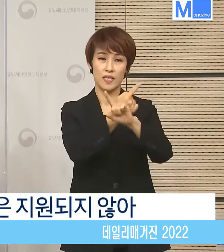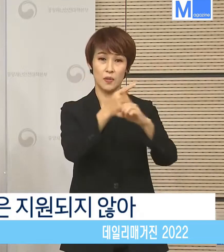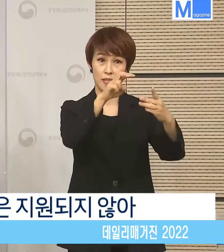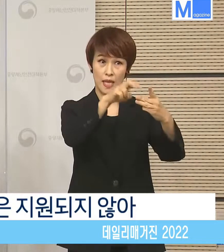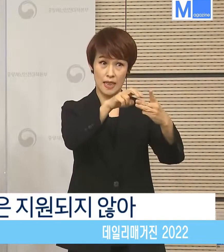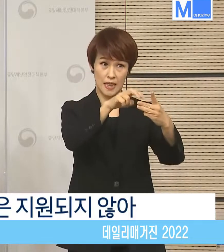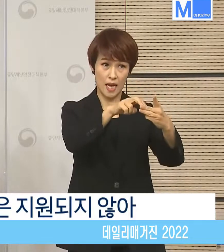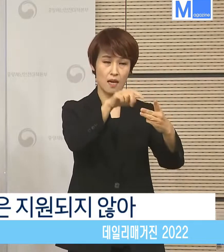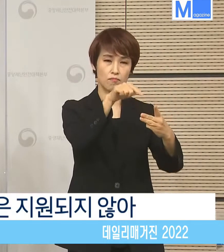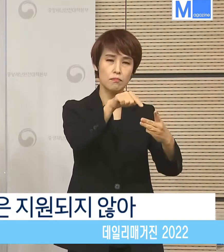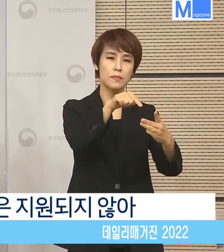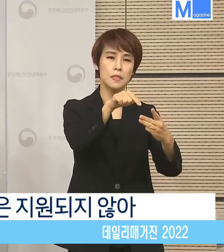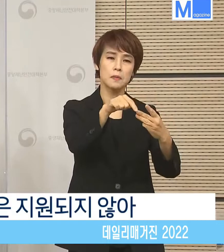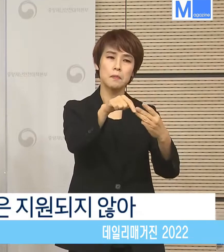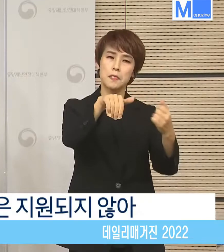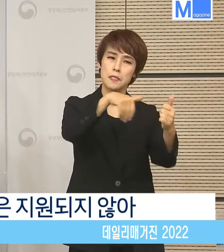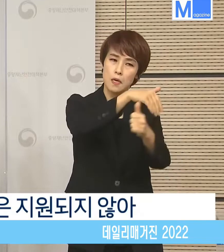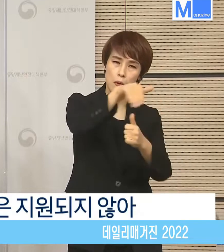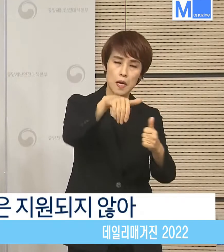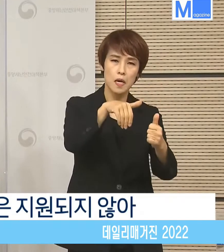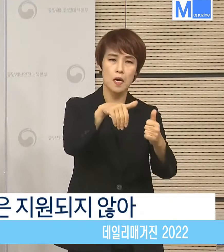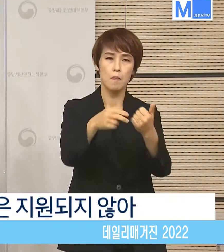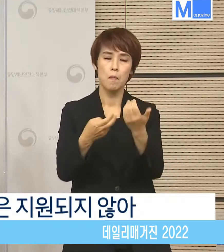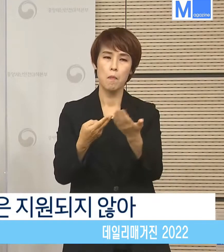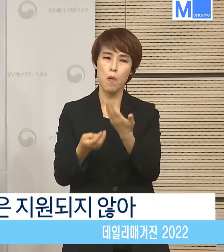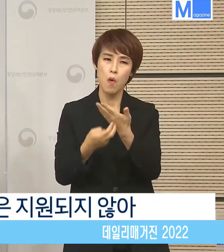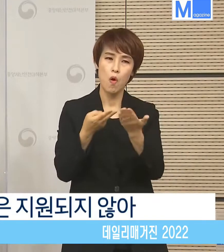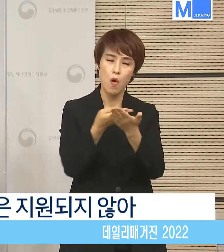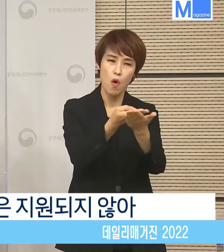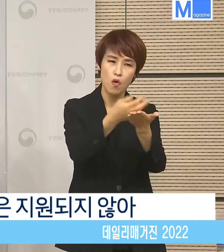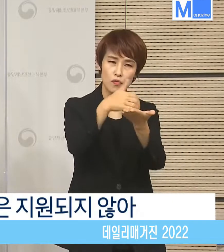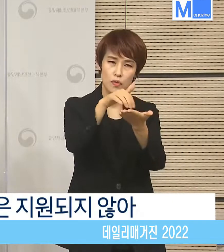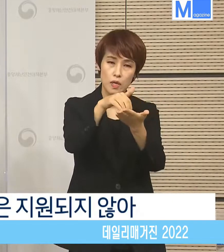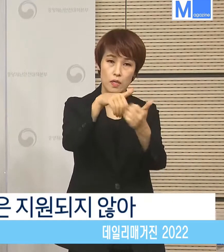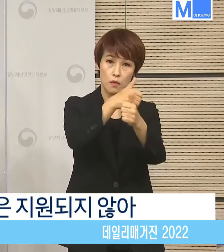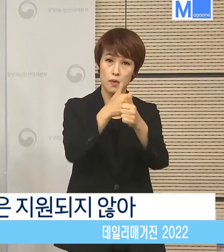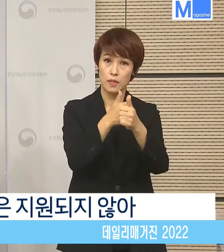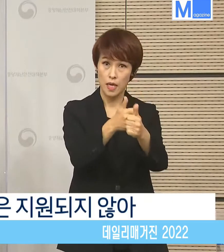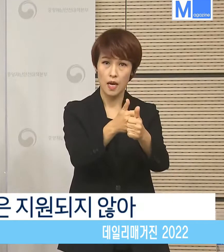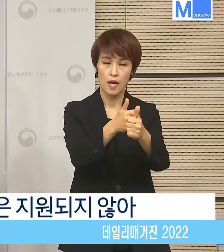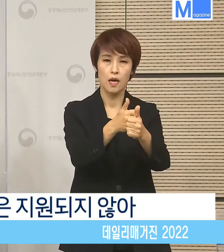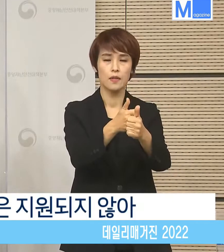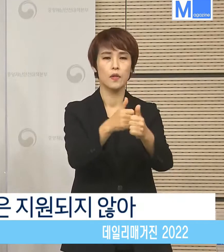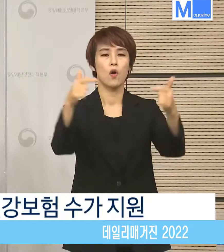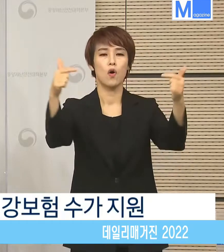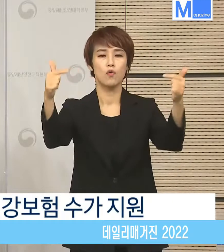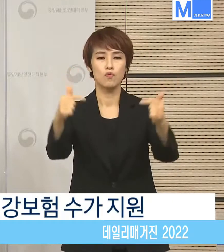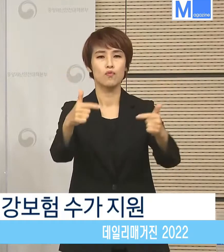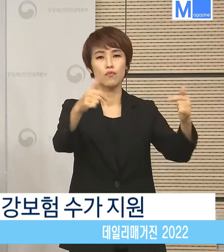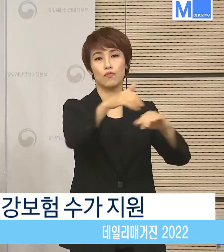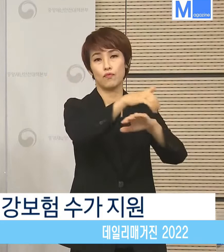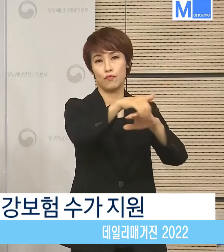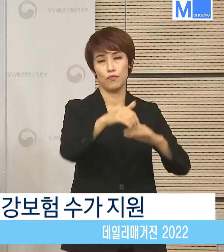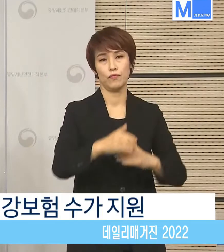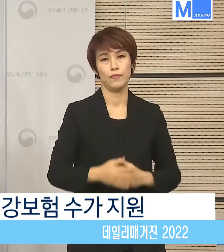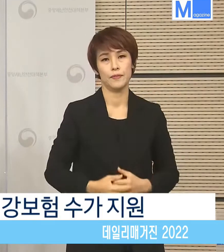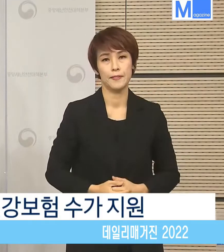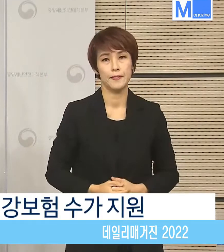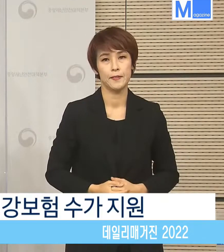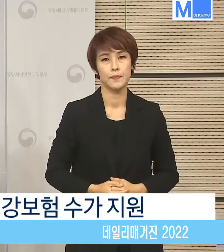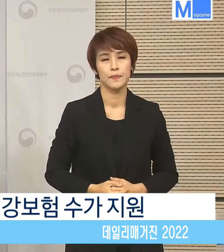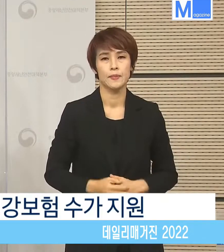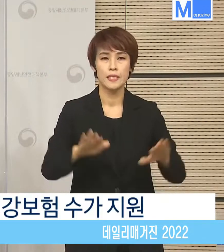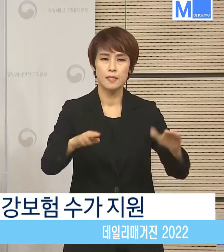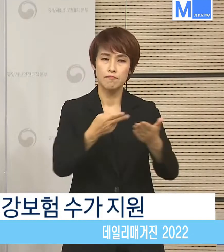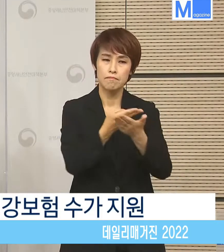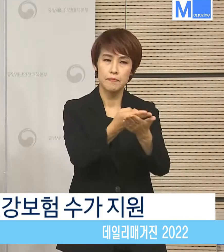생활치료센터는 가동률과 병상 현황, 입원 수요 등을 반영하여 단계적으로 감축하겠습니다.